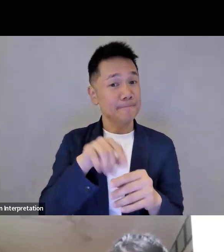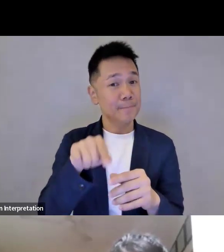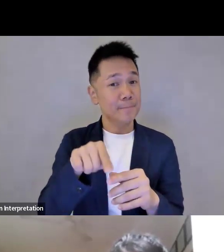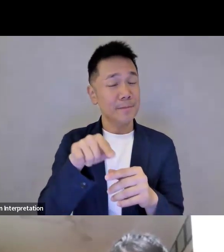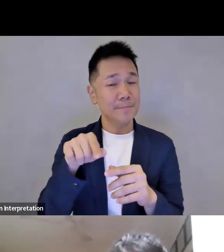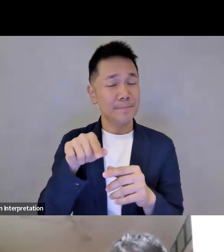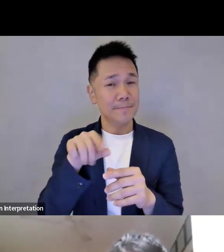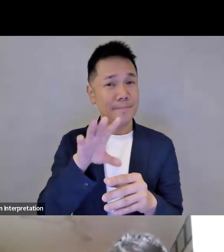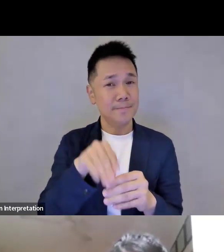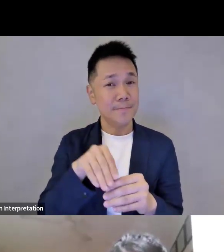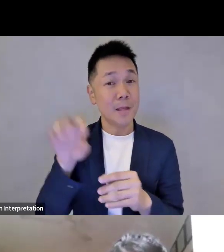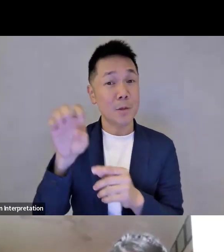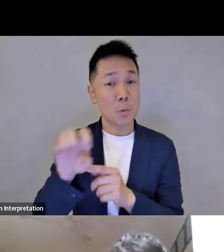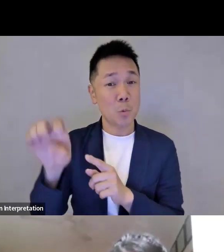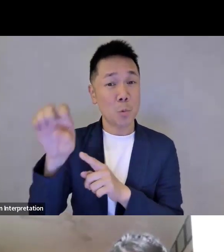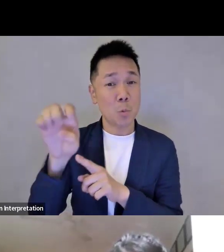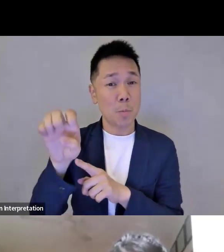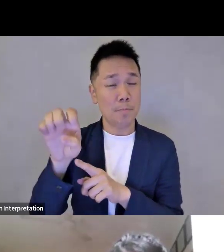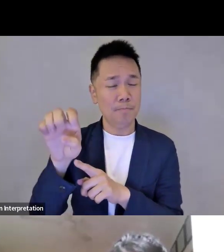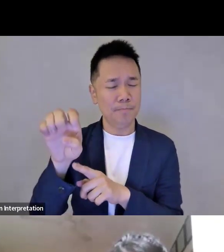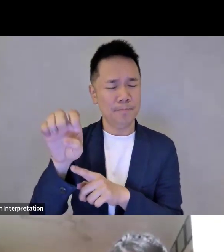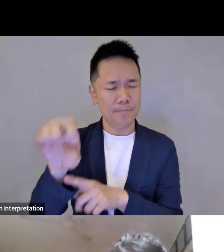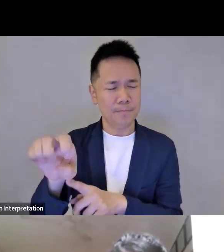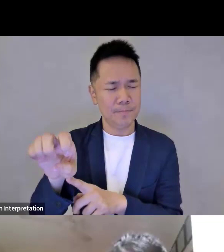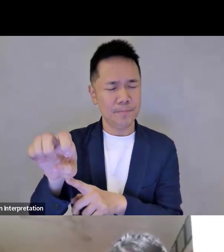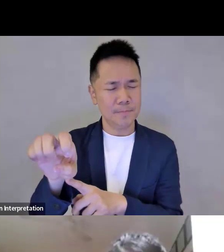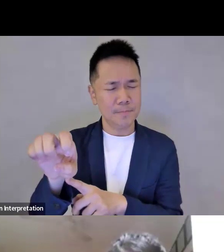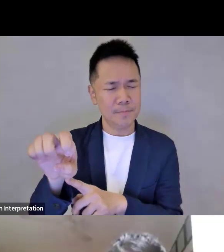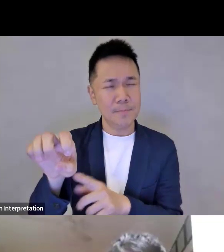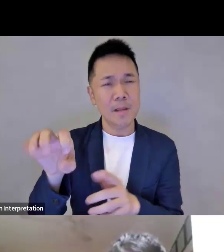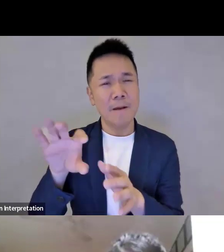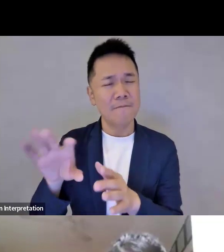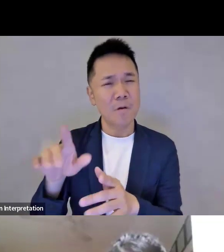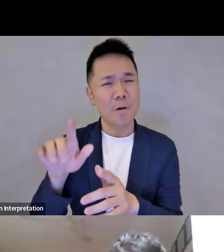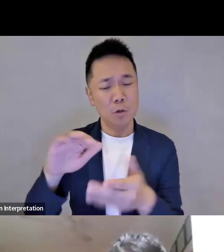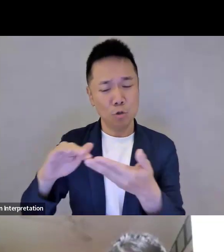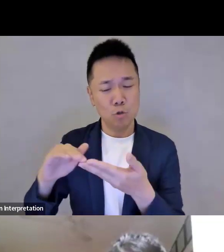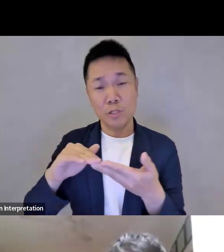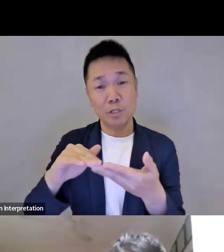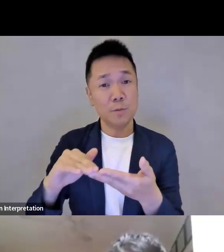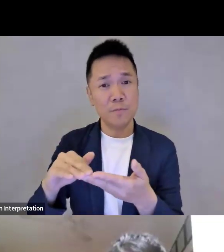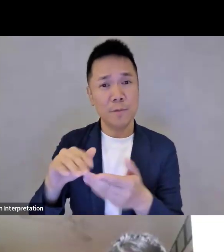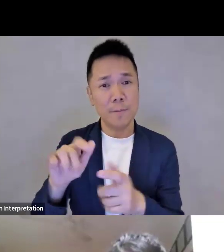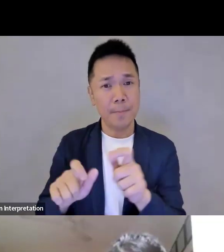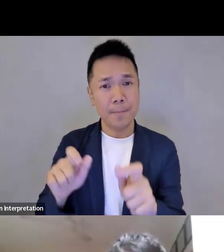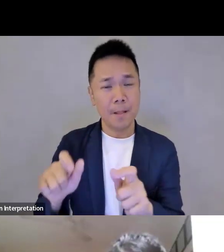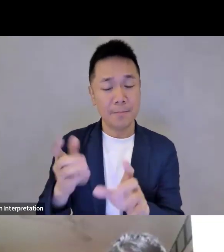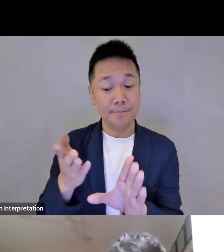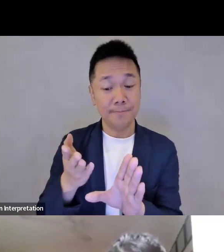自从去年从去年开始我加入这个